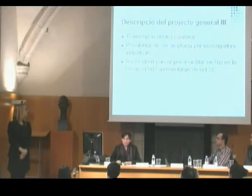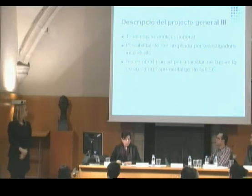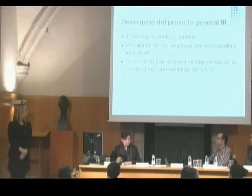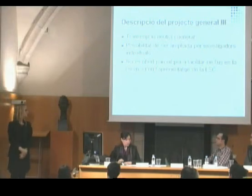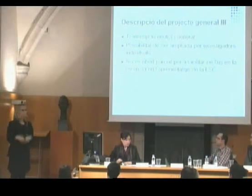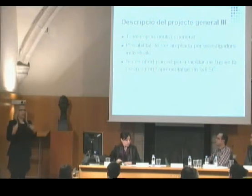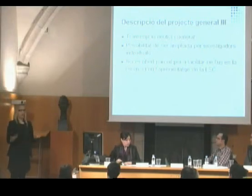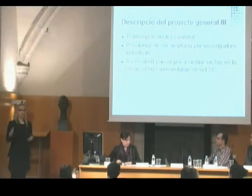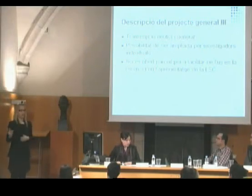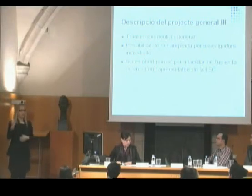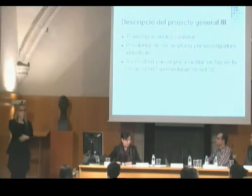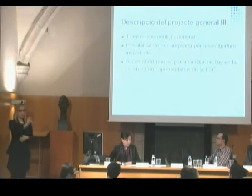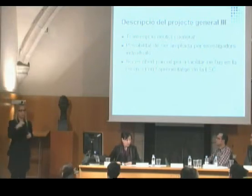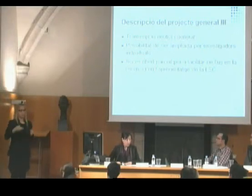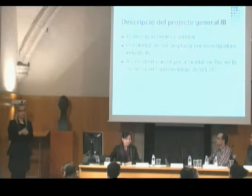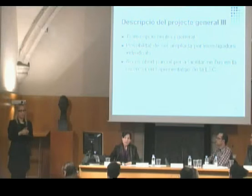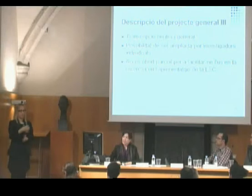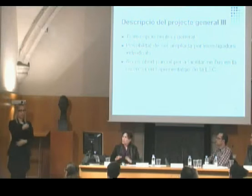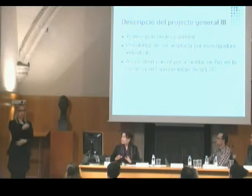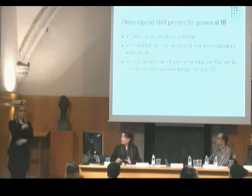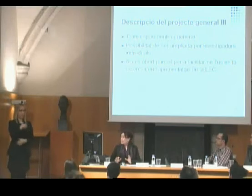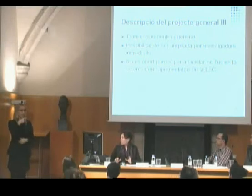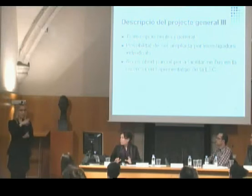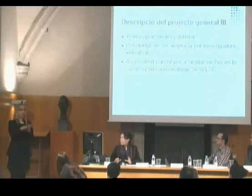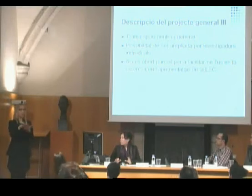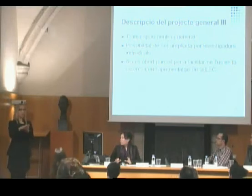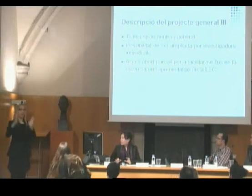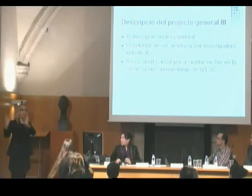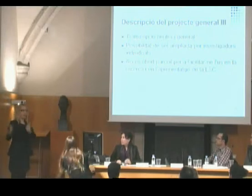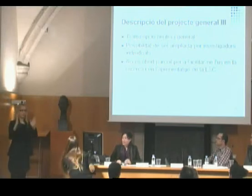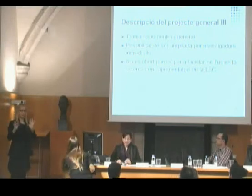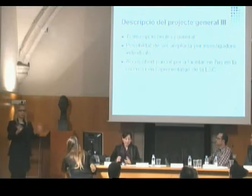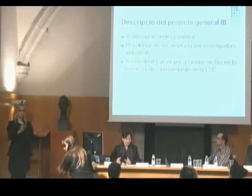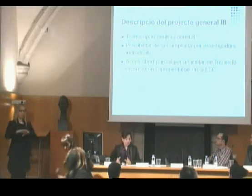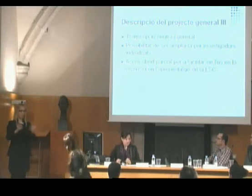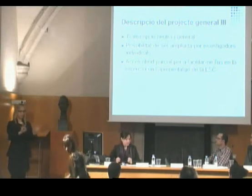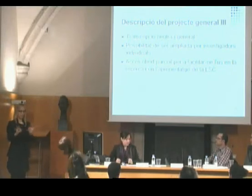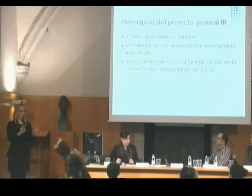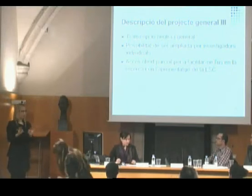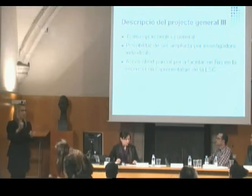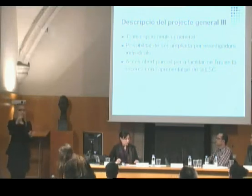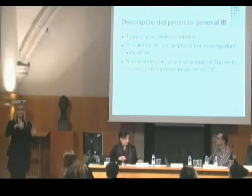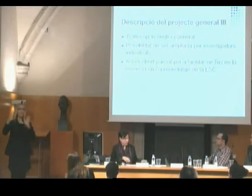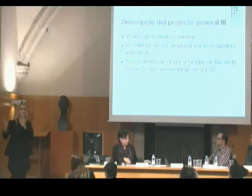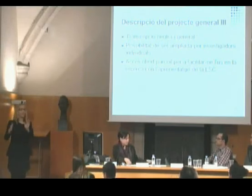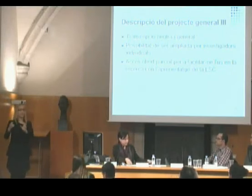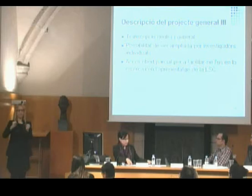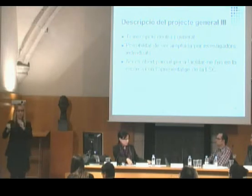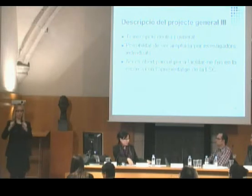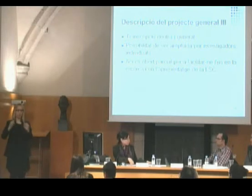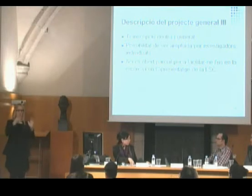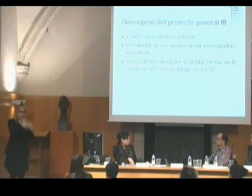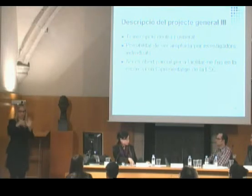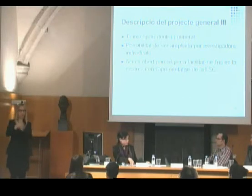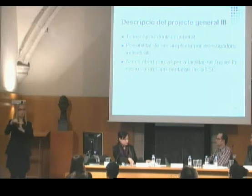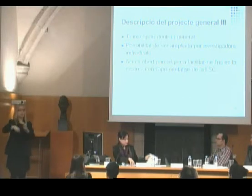I ara passo la paraula al Santiago Frigola, que explicarà l'etapa preparatòria i en què consistirà la fase pilot que durem a terme en aquest primer